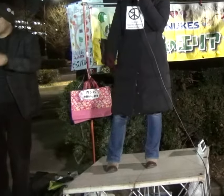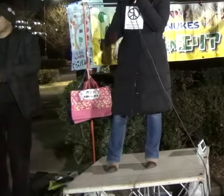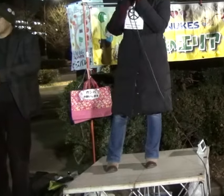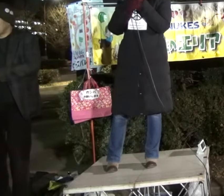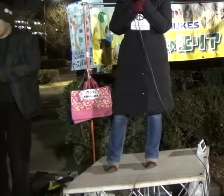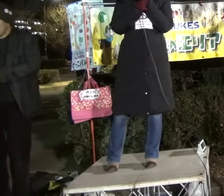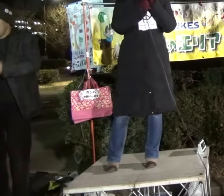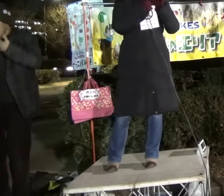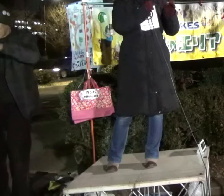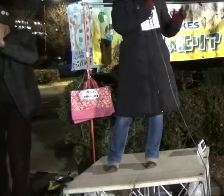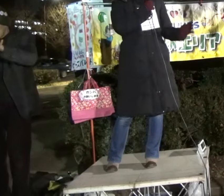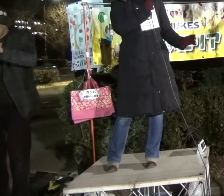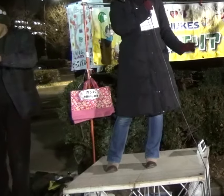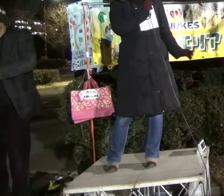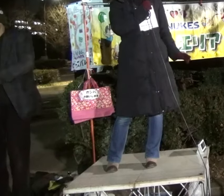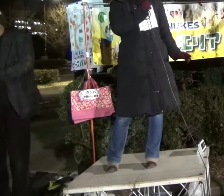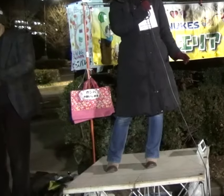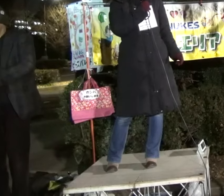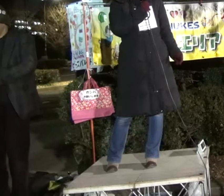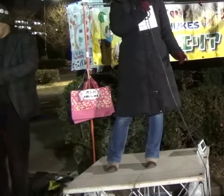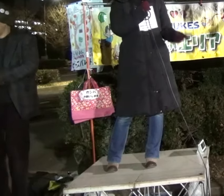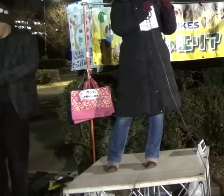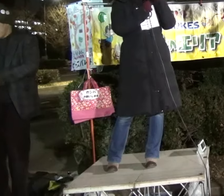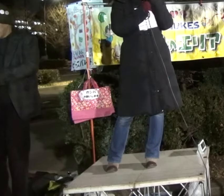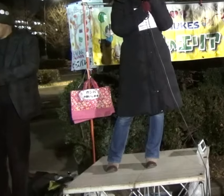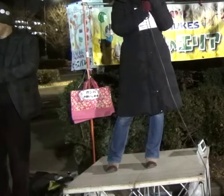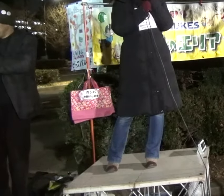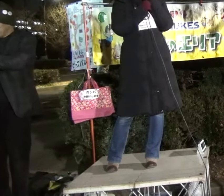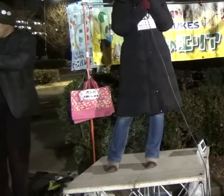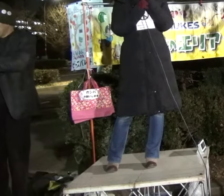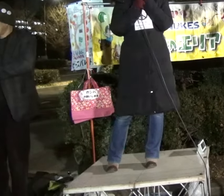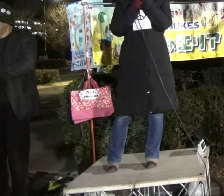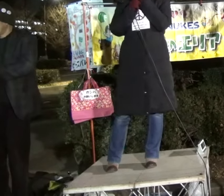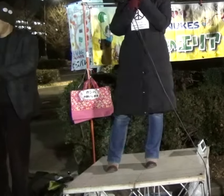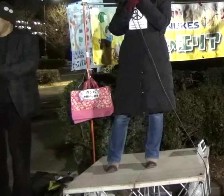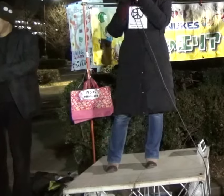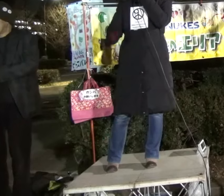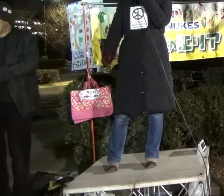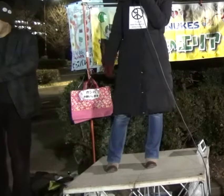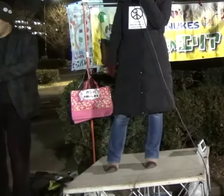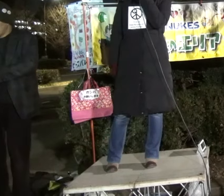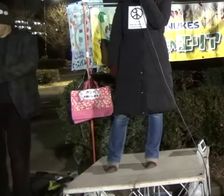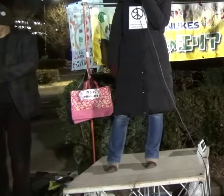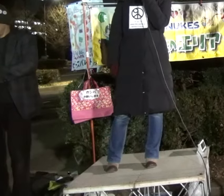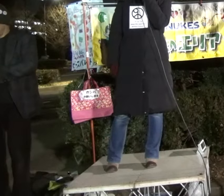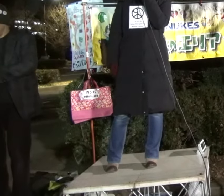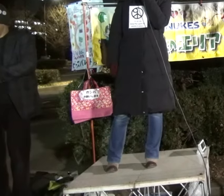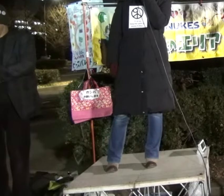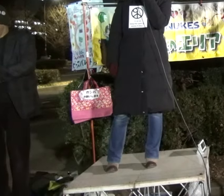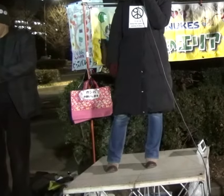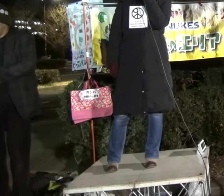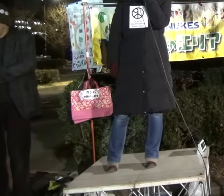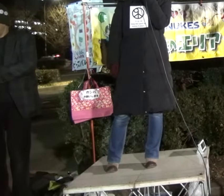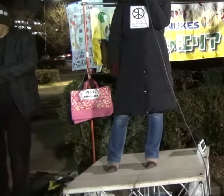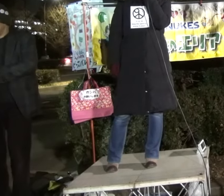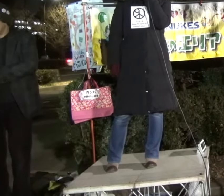頑張りたいと思います。 それにつけても安倍ですよ、ね。もういい加減なことばかり、 はい、 本当にね、うん、